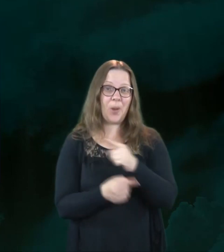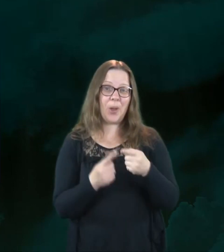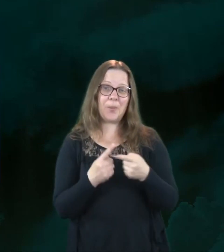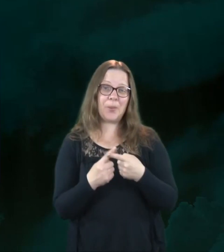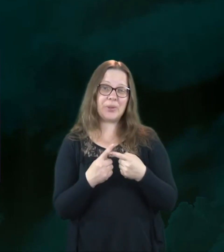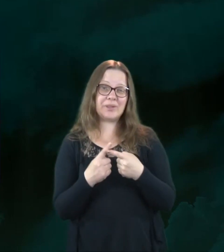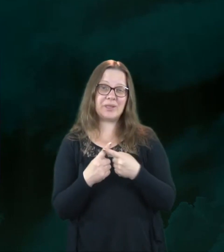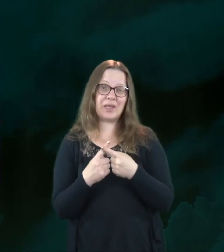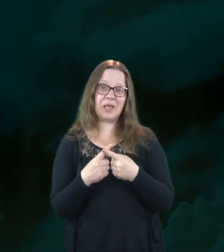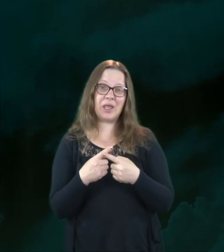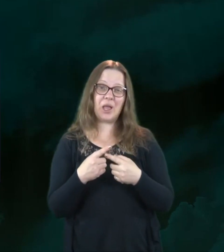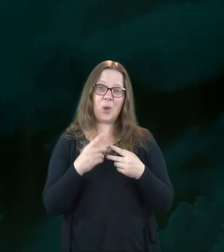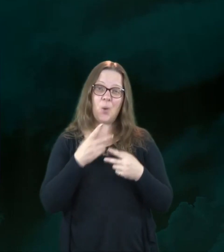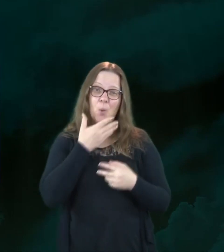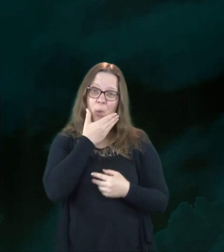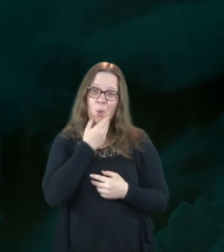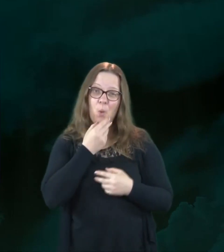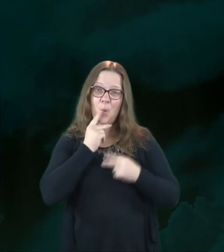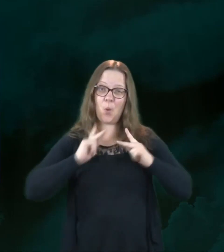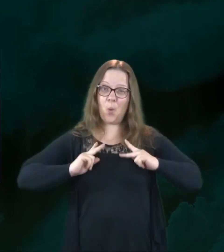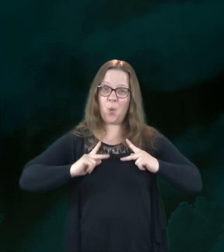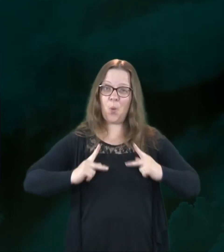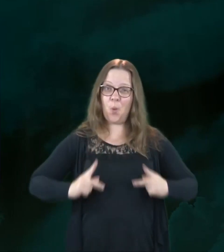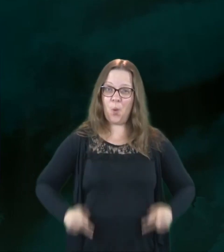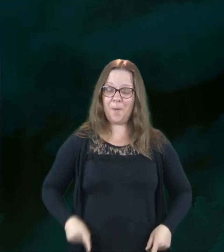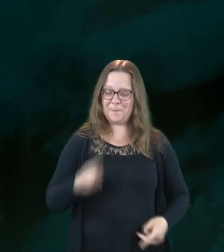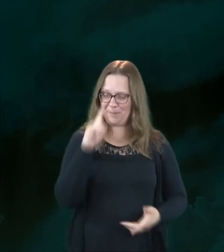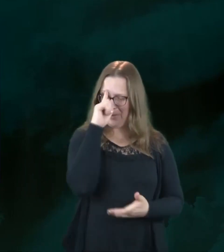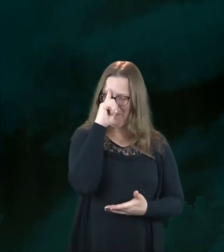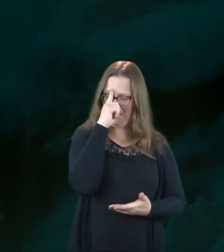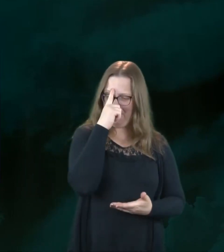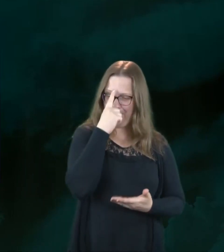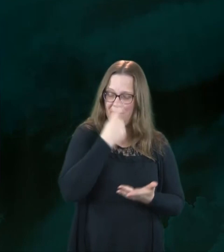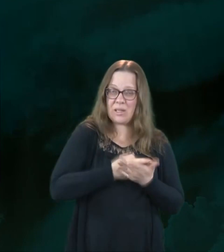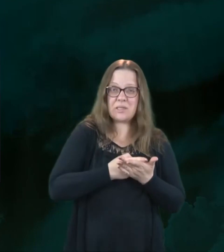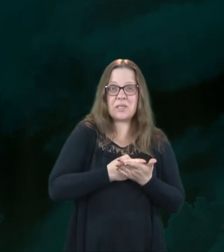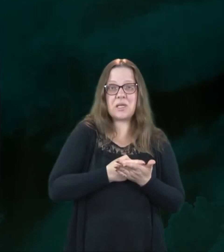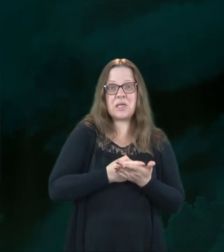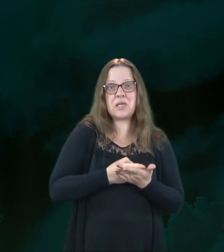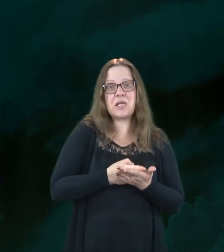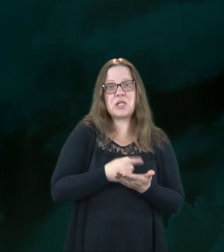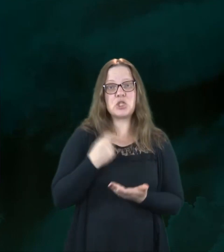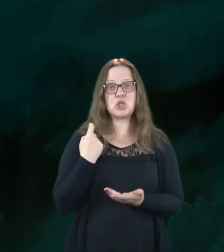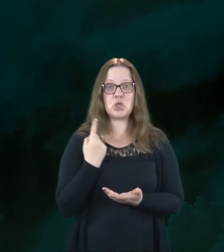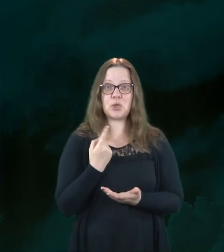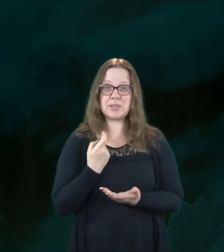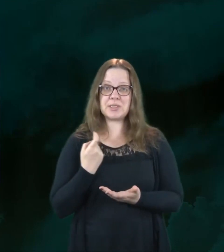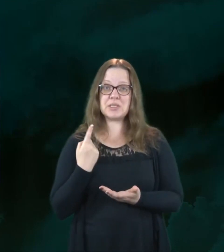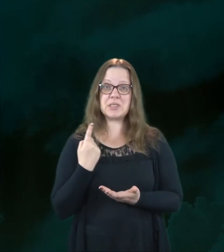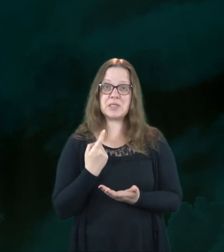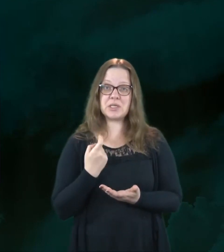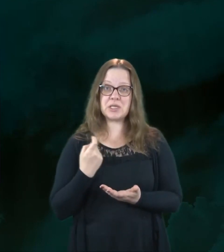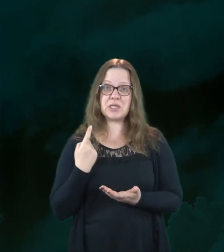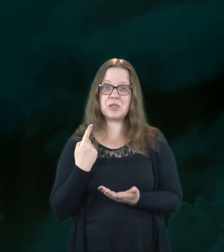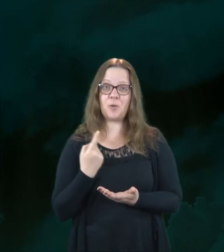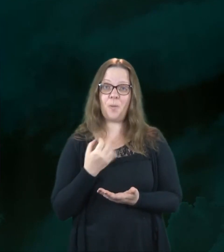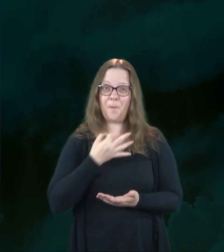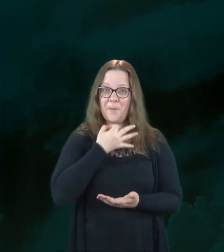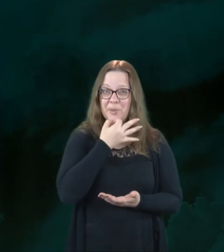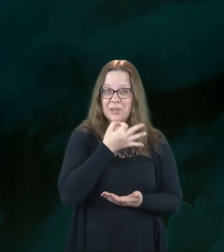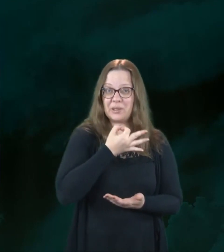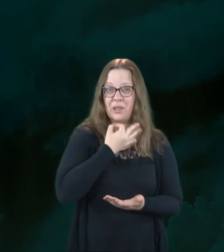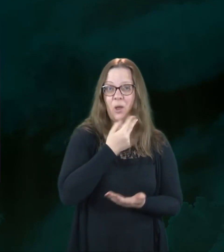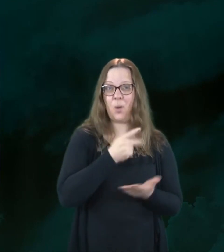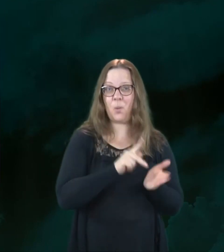então, não tem mais Deus quem decide, Deus, então, quem fala para ele o que fazer, e ele, então, toma a decisão própria,